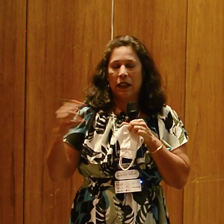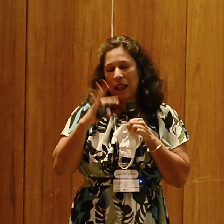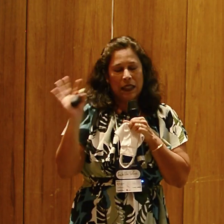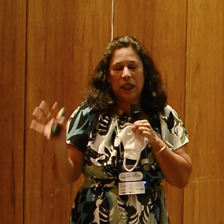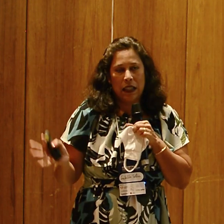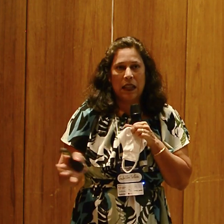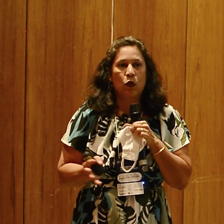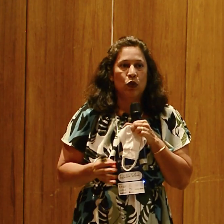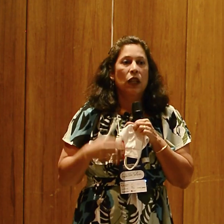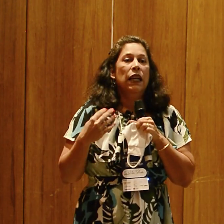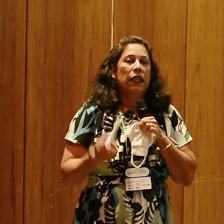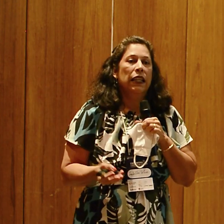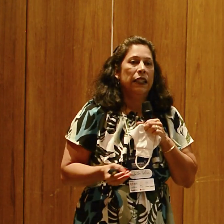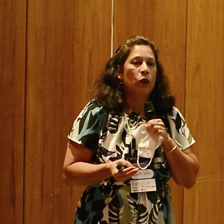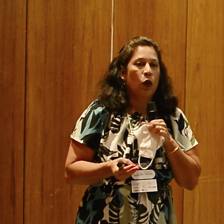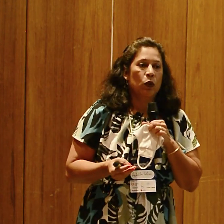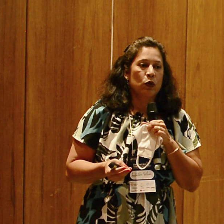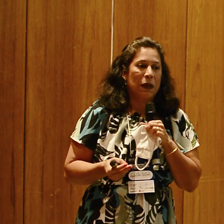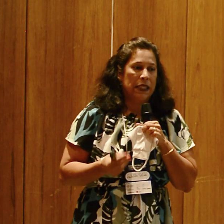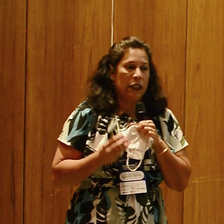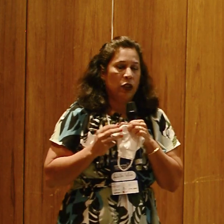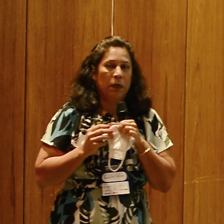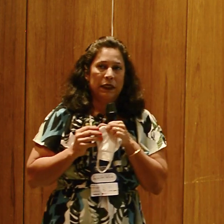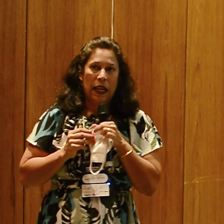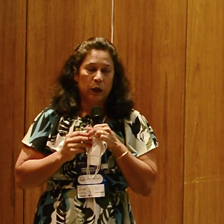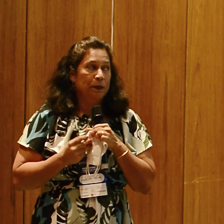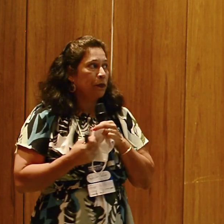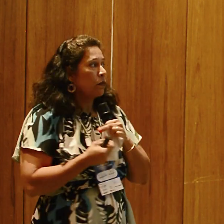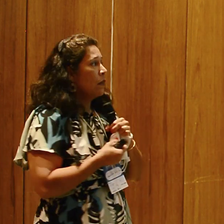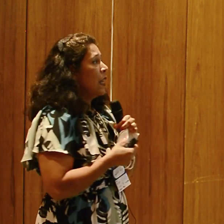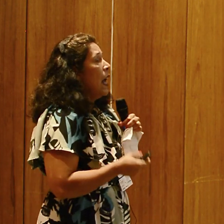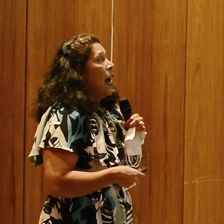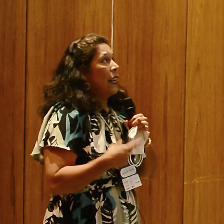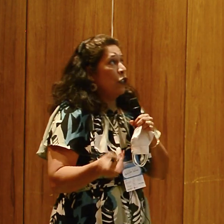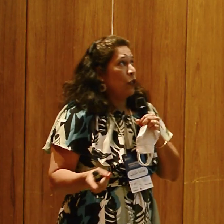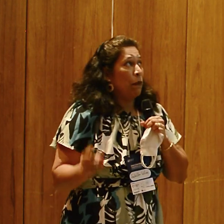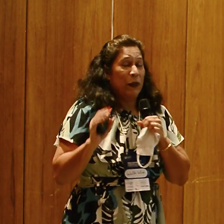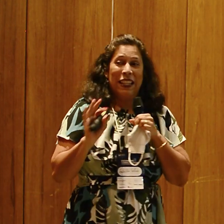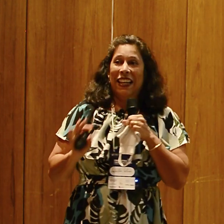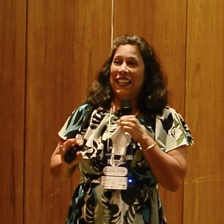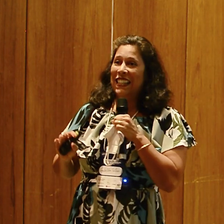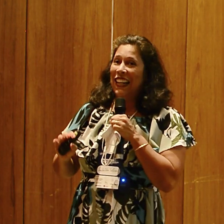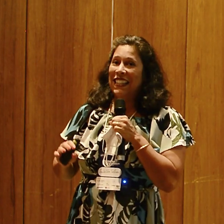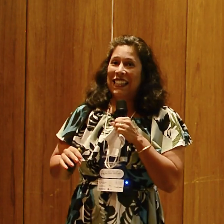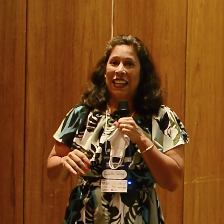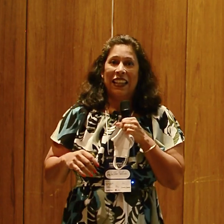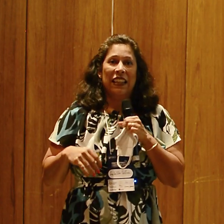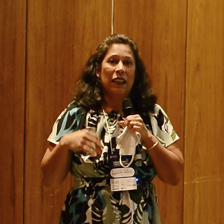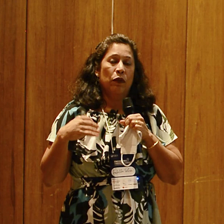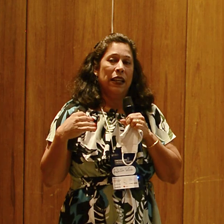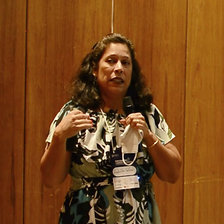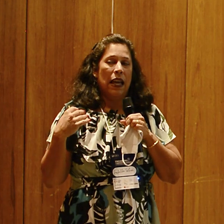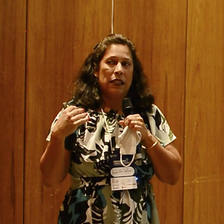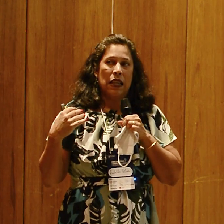nem das áreas da saúde, que lidam com o paciente implantado. Além disso, também eu queria esclarecer